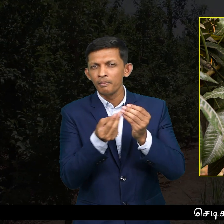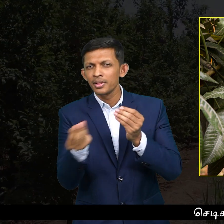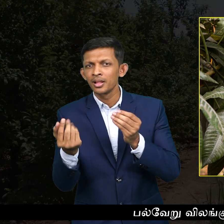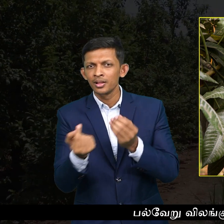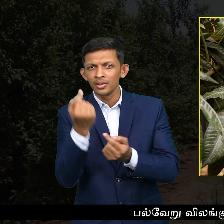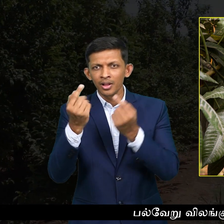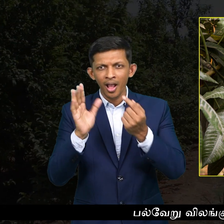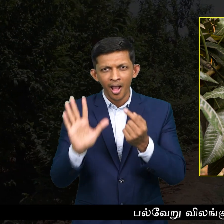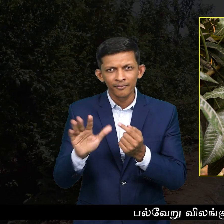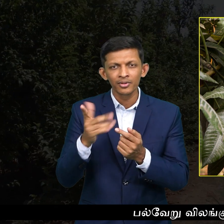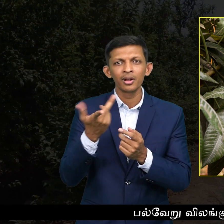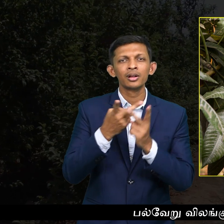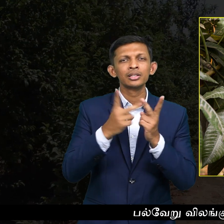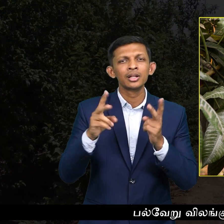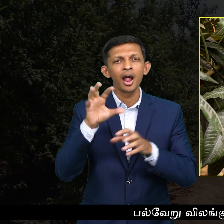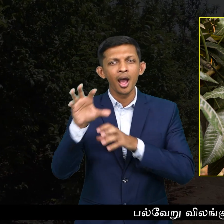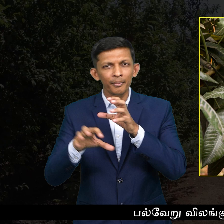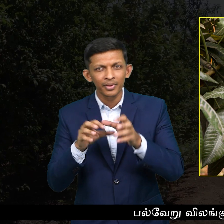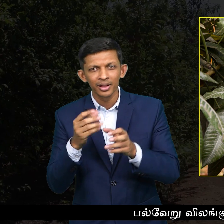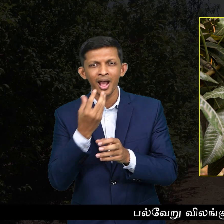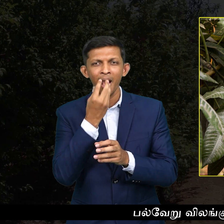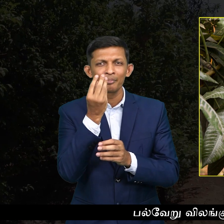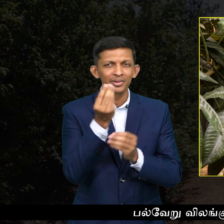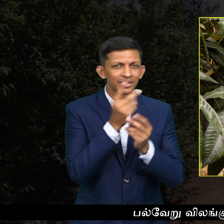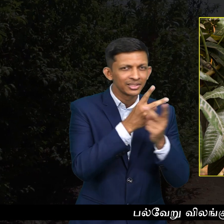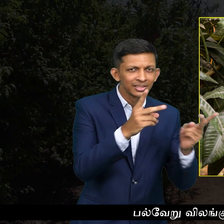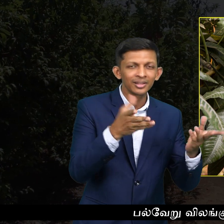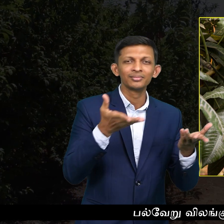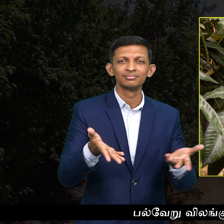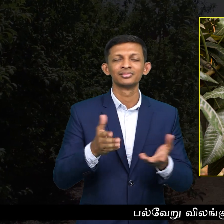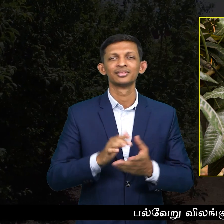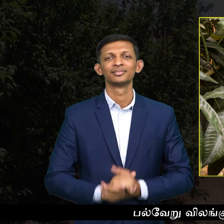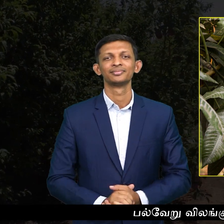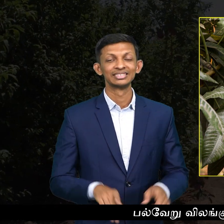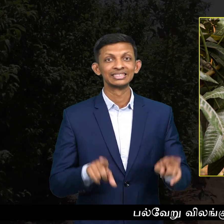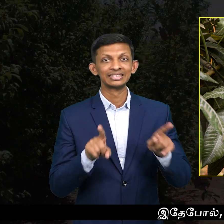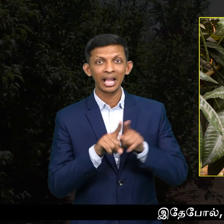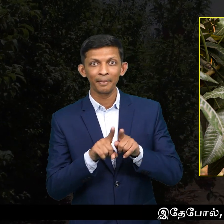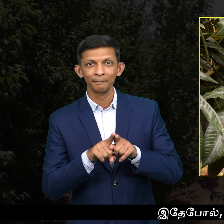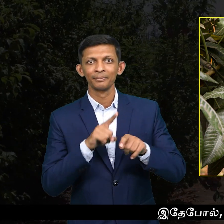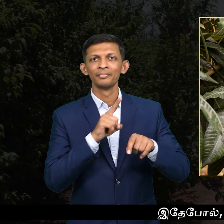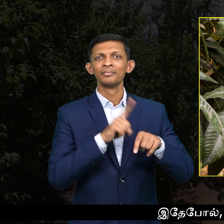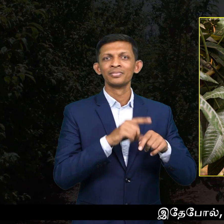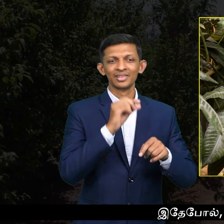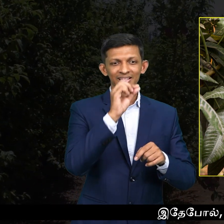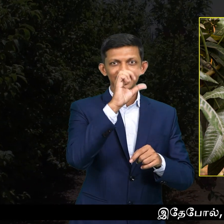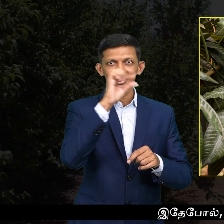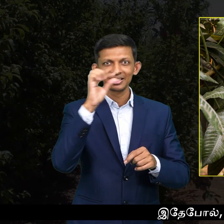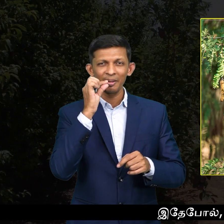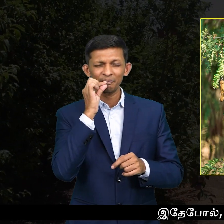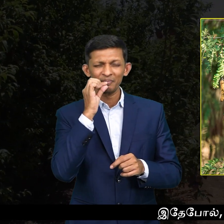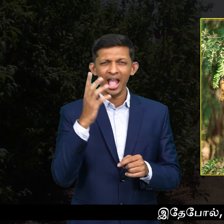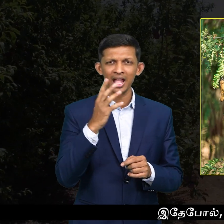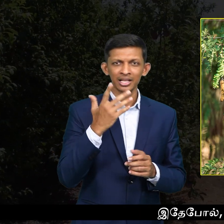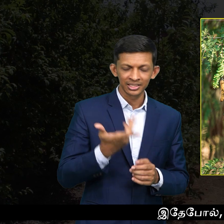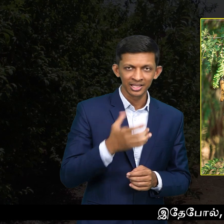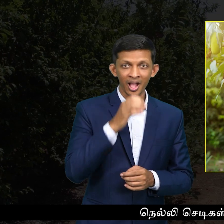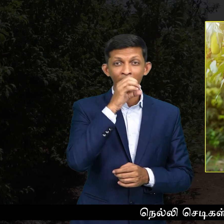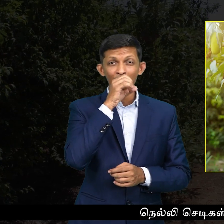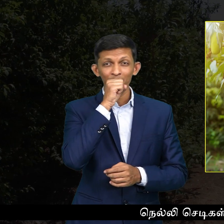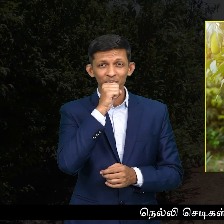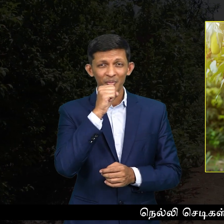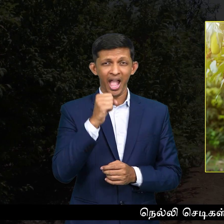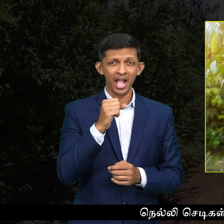செடிகள் மற்றும் பல்வேறு விலங்குகளையும் காணலாம். இதேபோல் புளி, மா